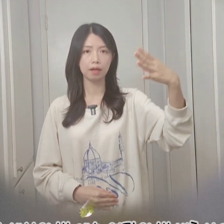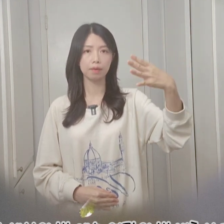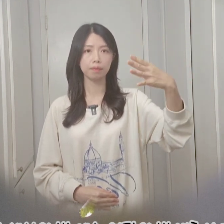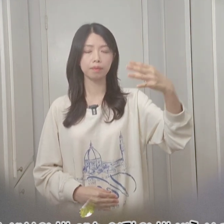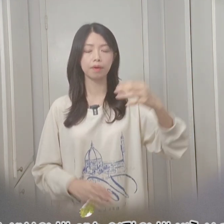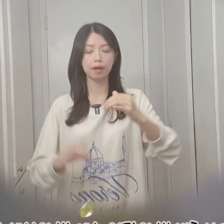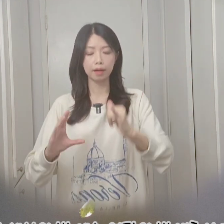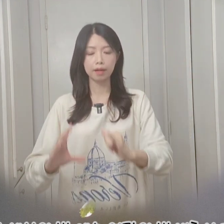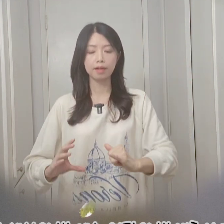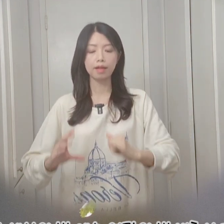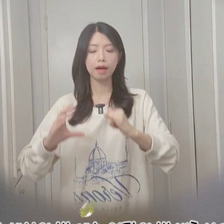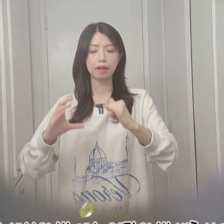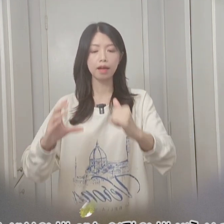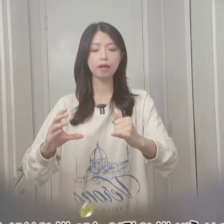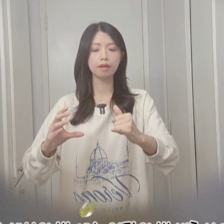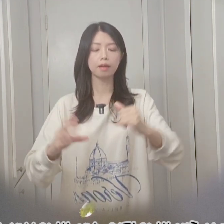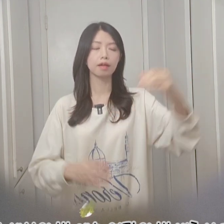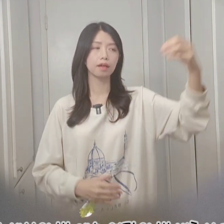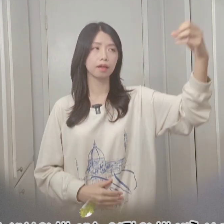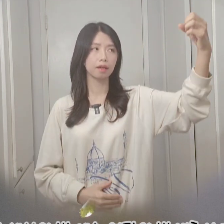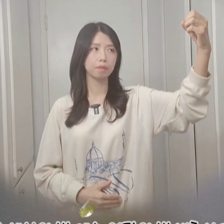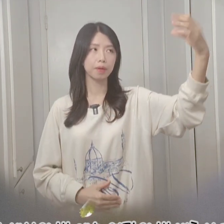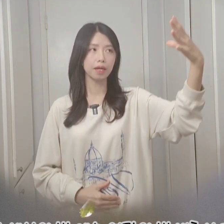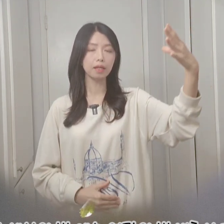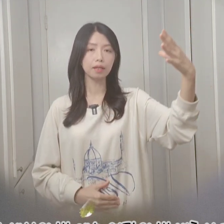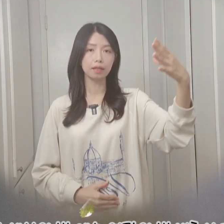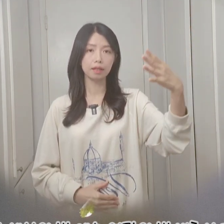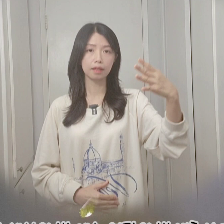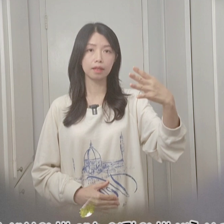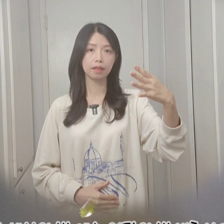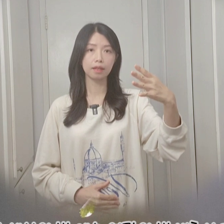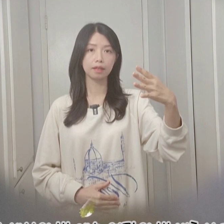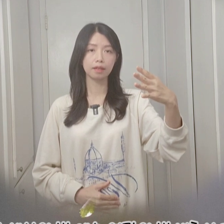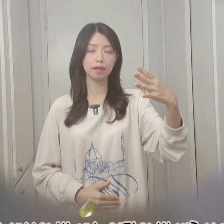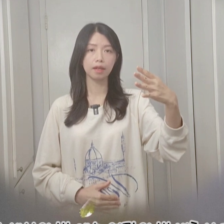표현입니다. 세상의 빛,